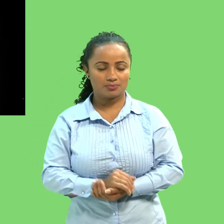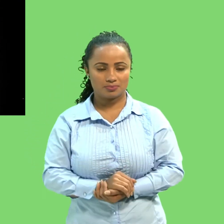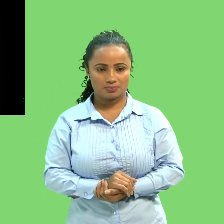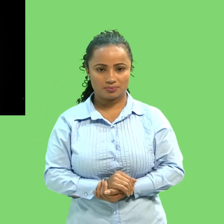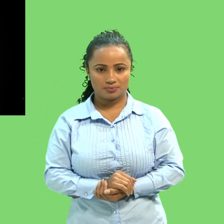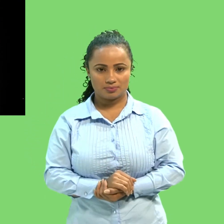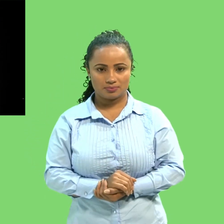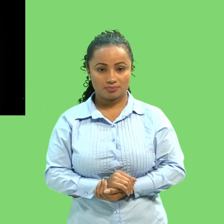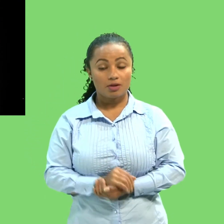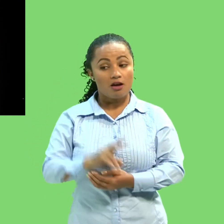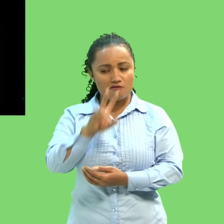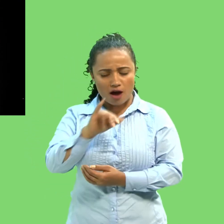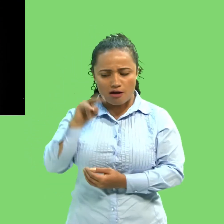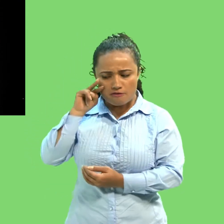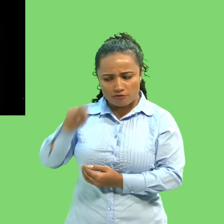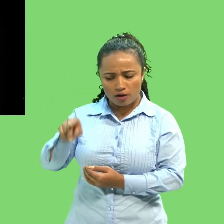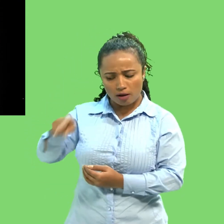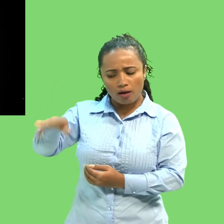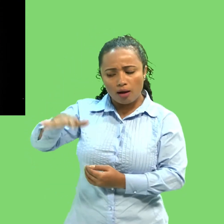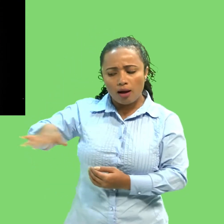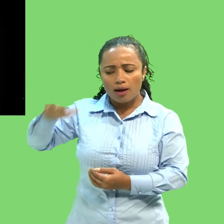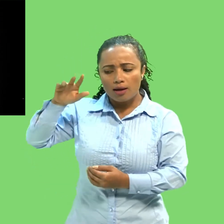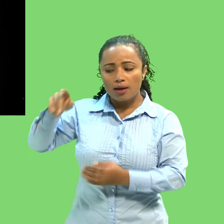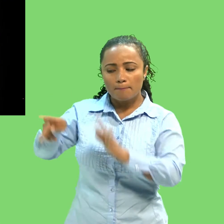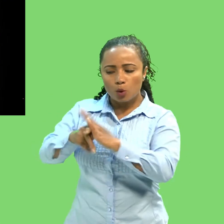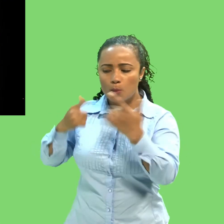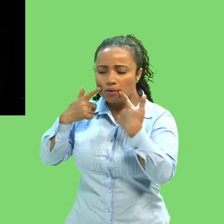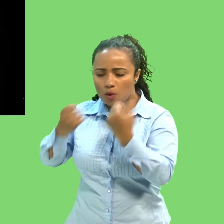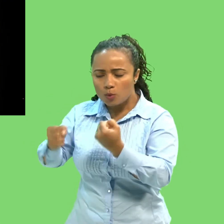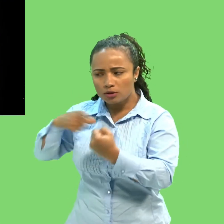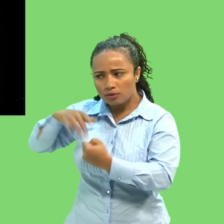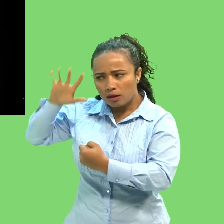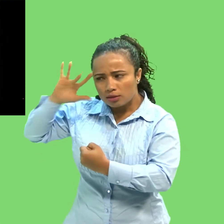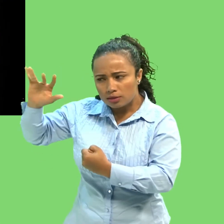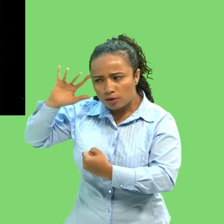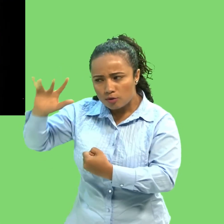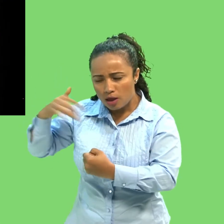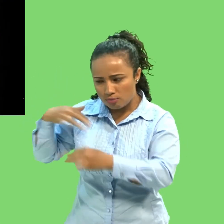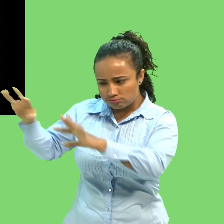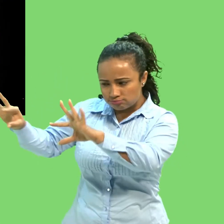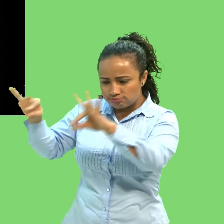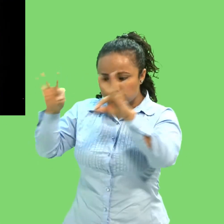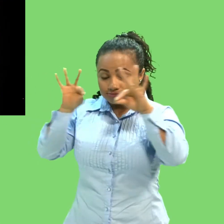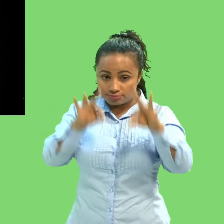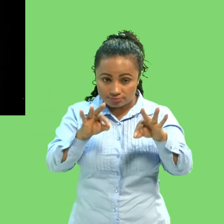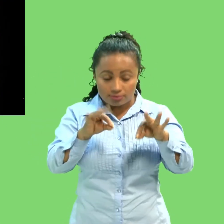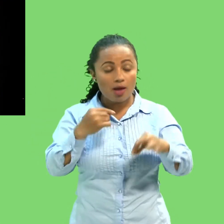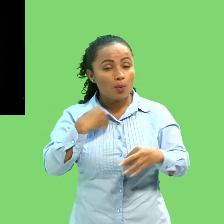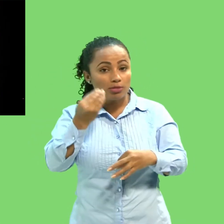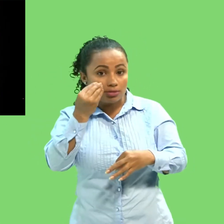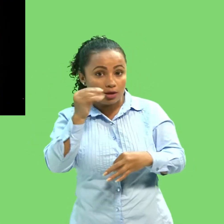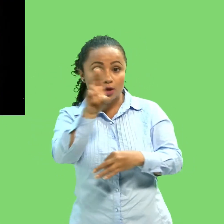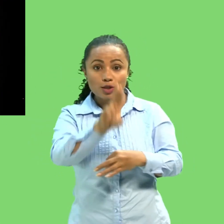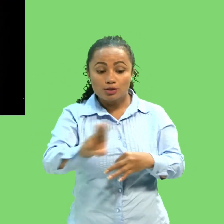no contexto por exemplo,